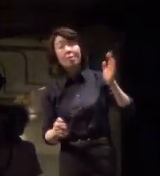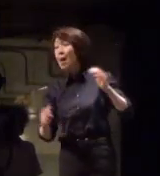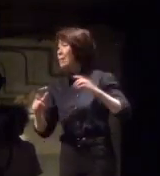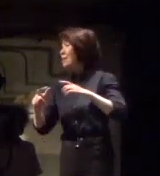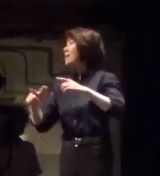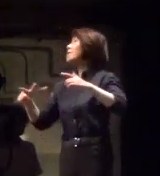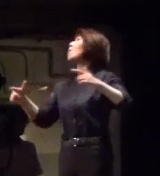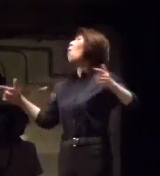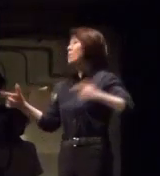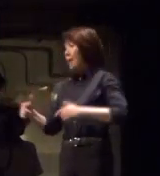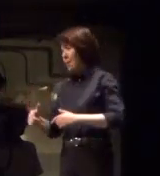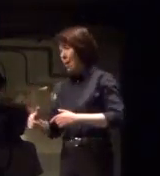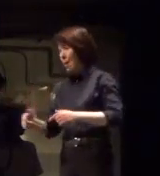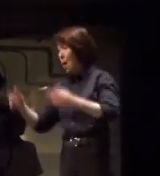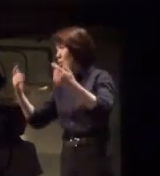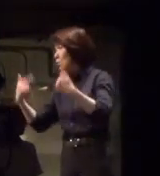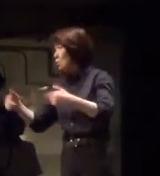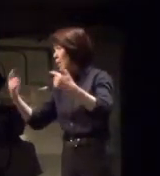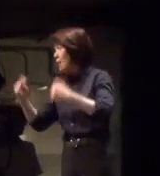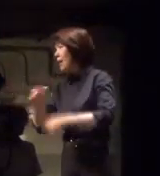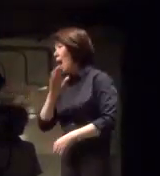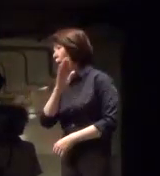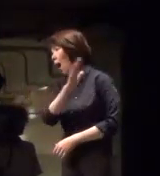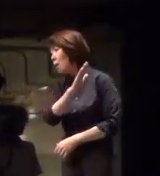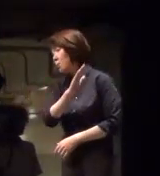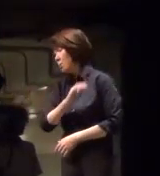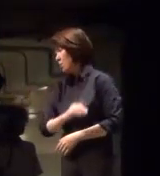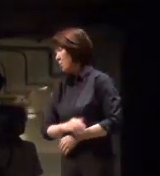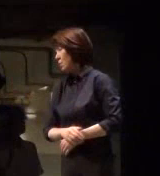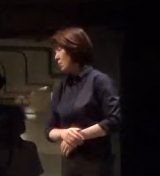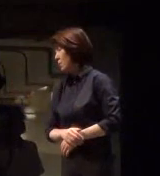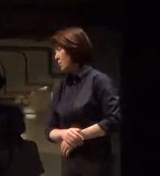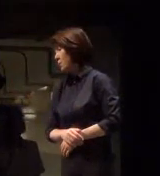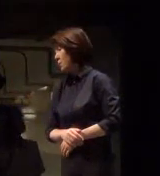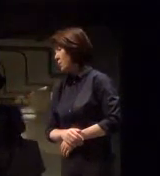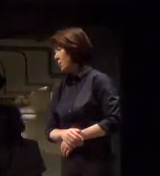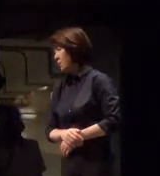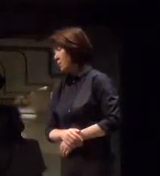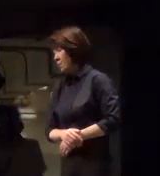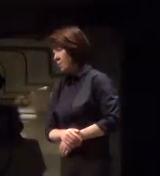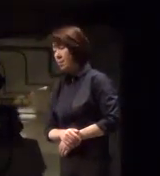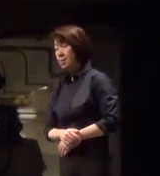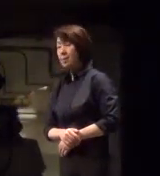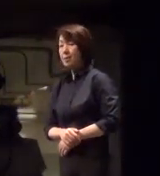さで常に生じてしまったということになりました。